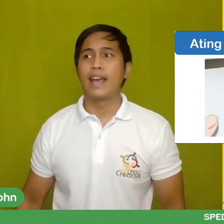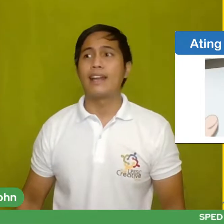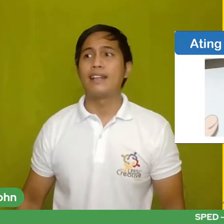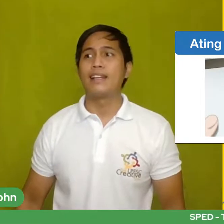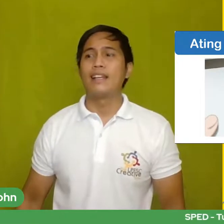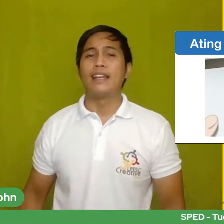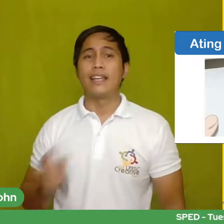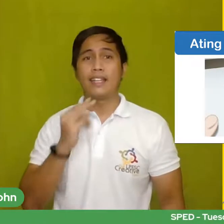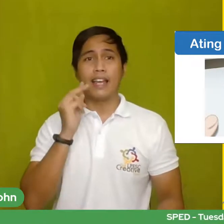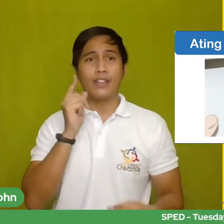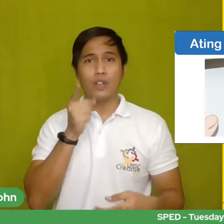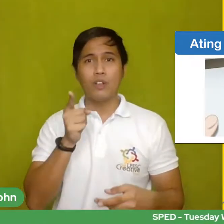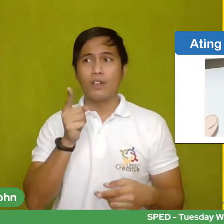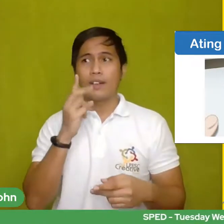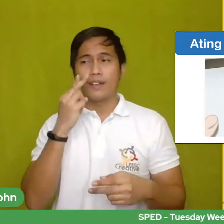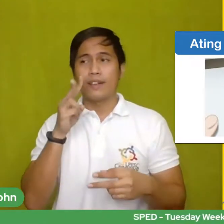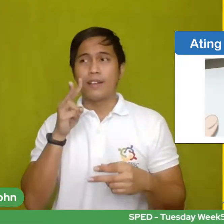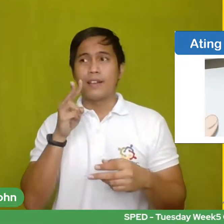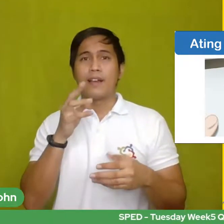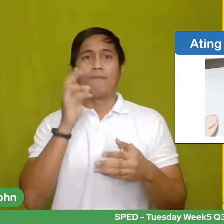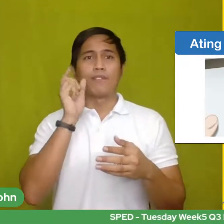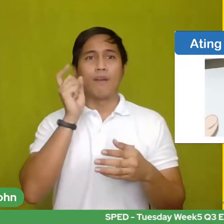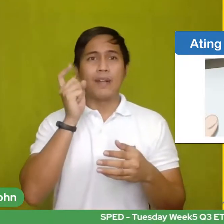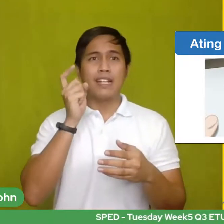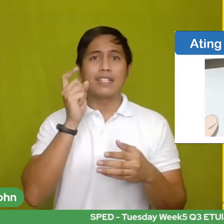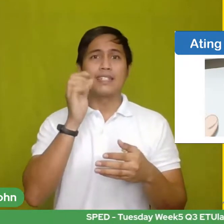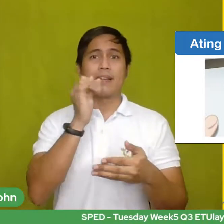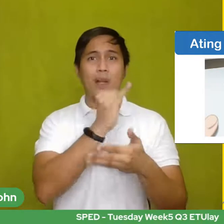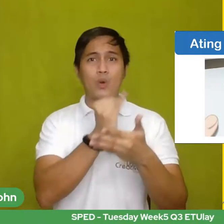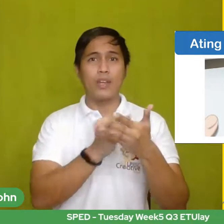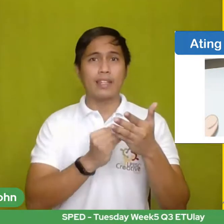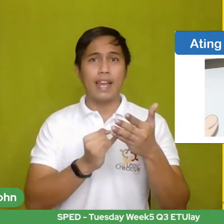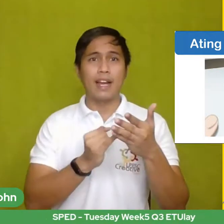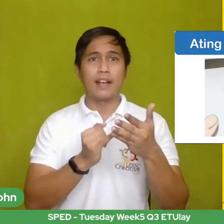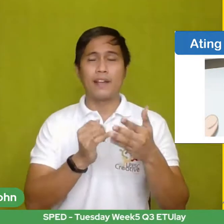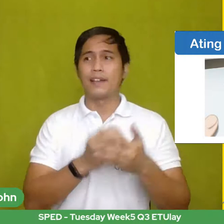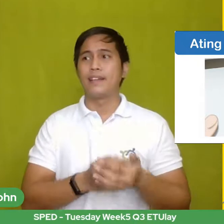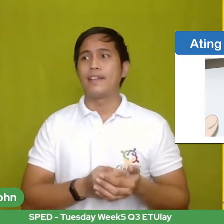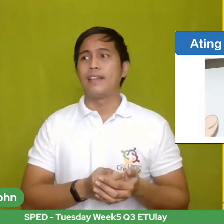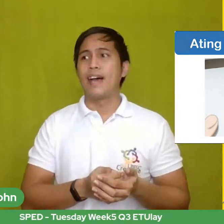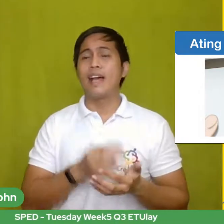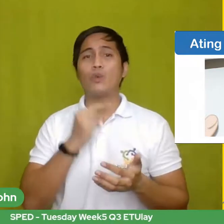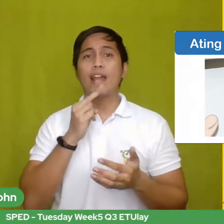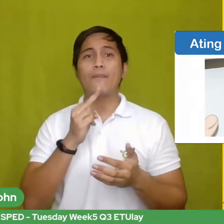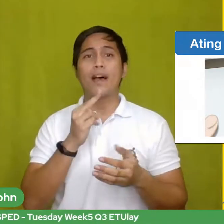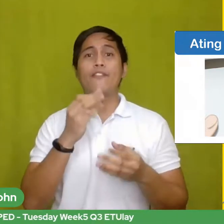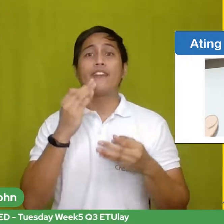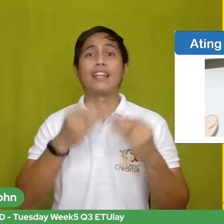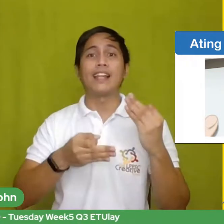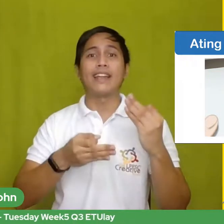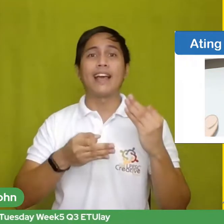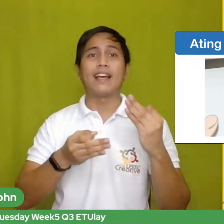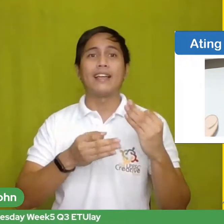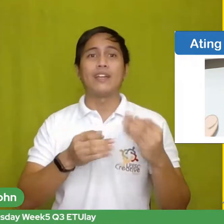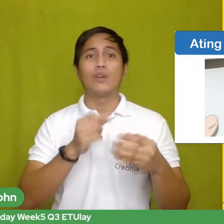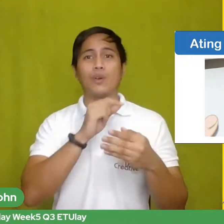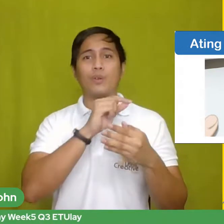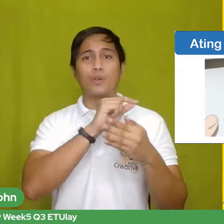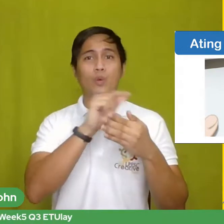Ayan. Nakikita nyo? So, mabilis na pagguhit lang. At wala pang final na